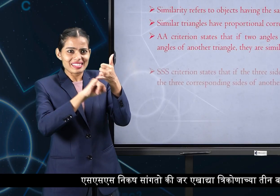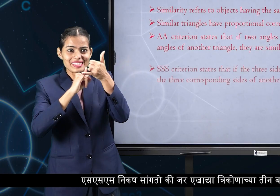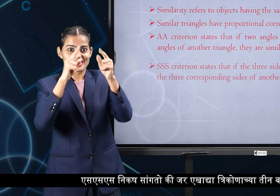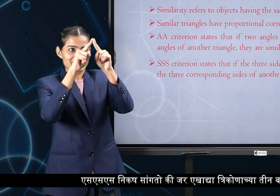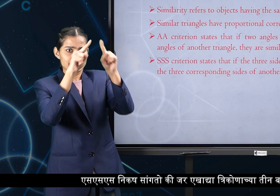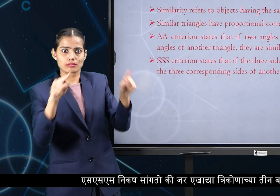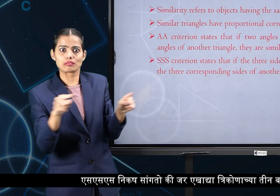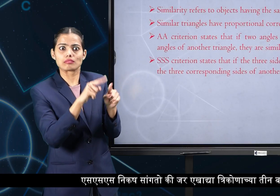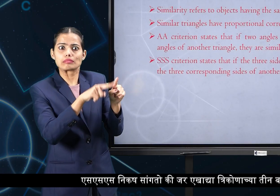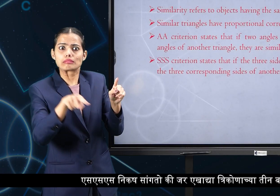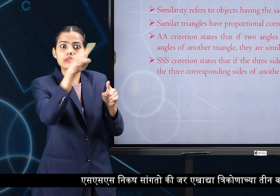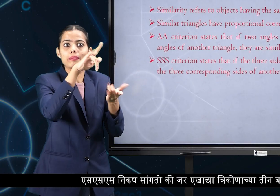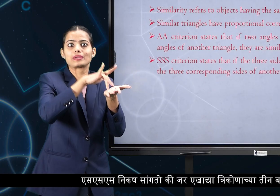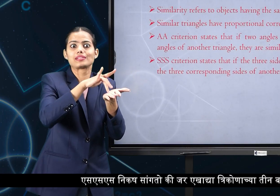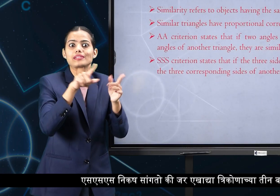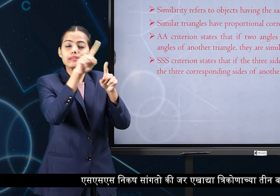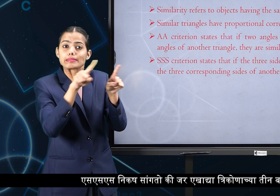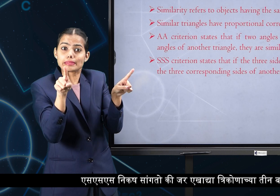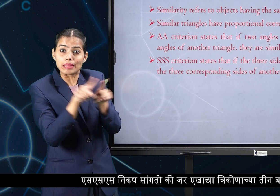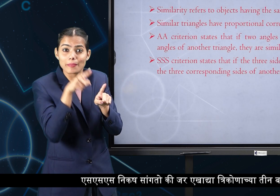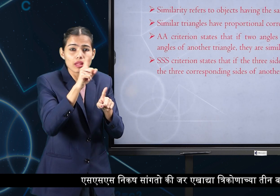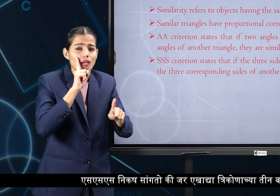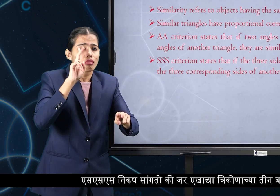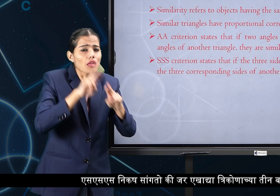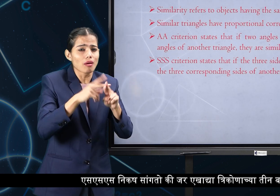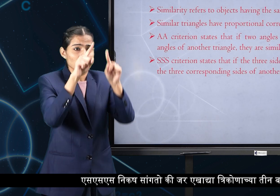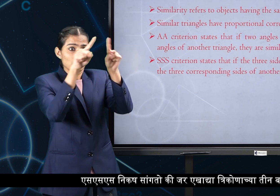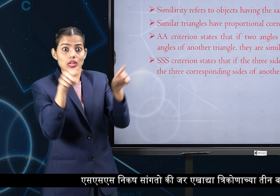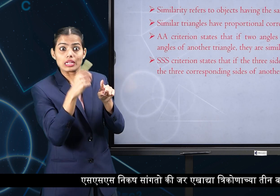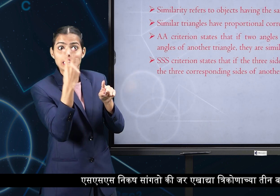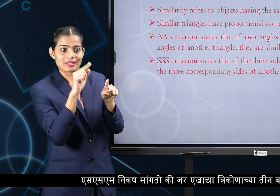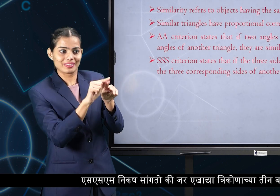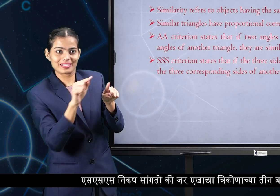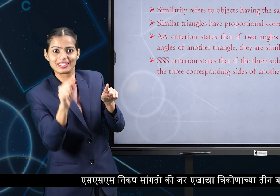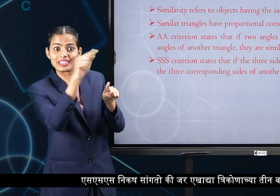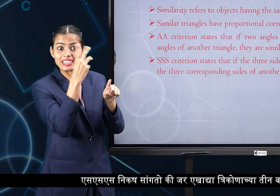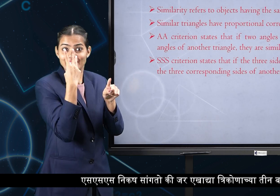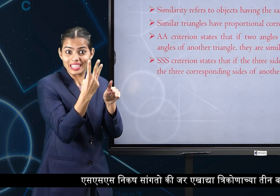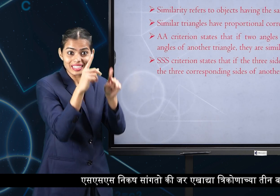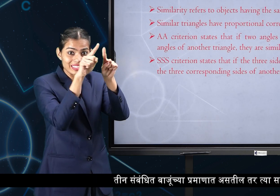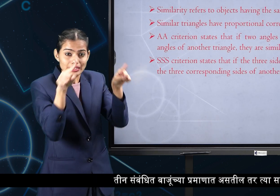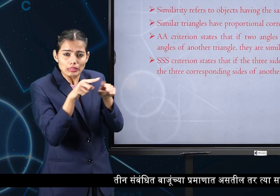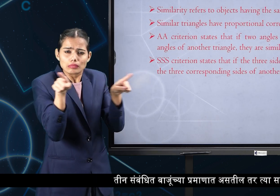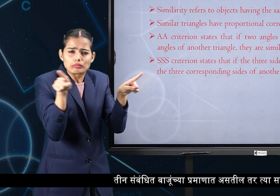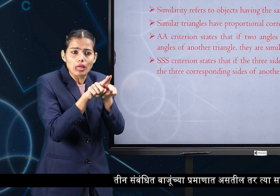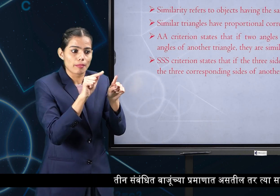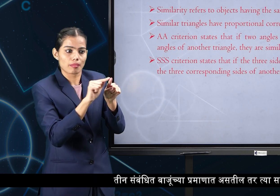एस निकष सांगतो की जर एखाद्या त्रिकोणाच्या तीन बाजू दुसऱ्या त्रिकोणाच्या तीन संबंधित